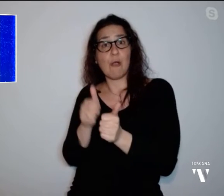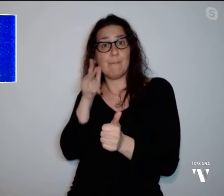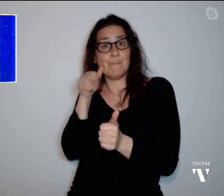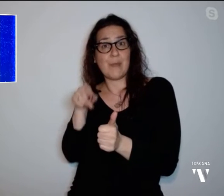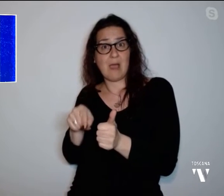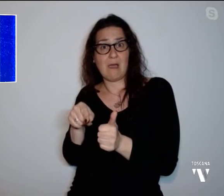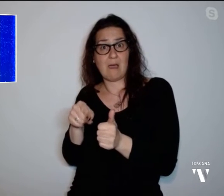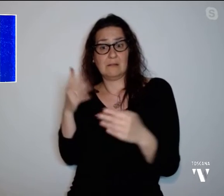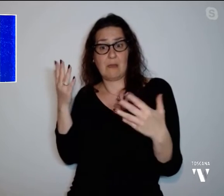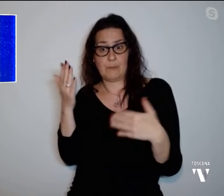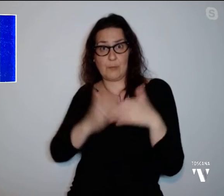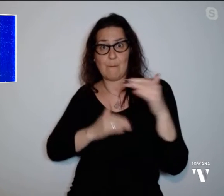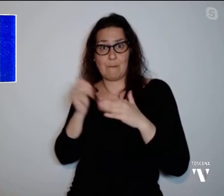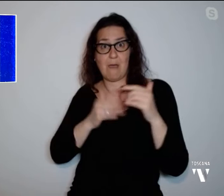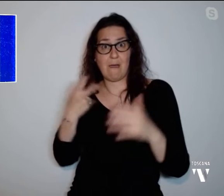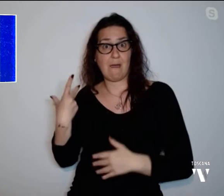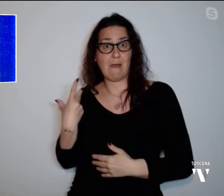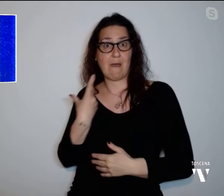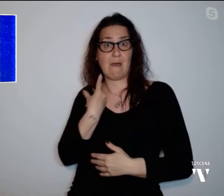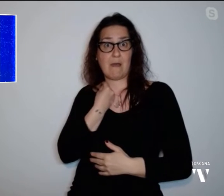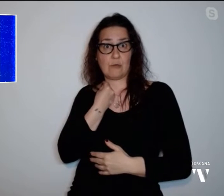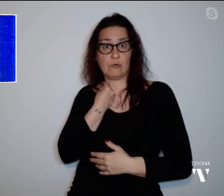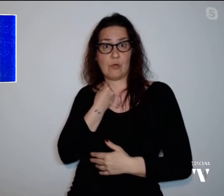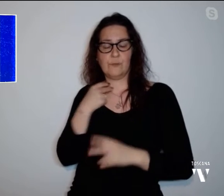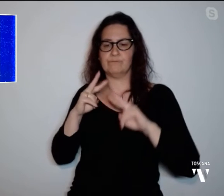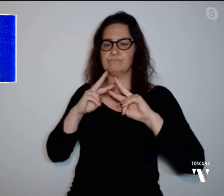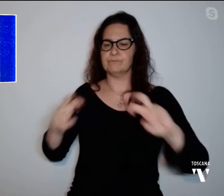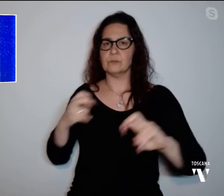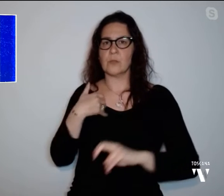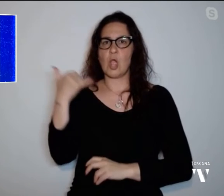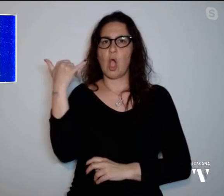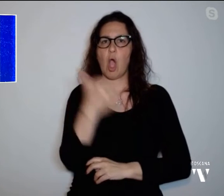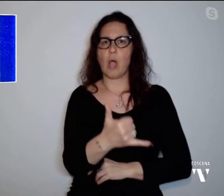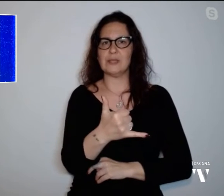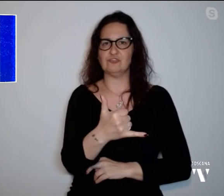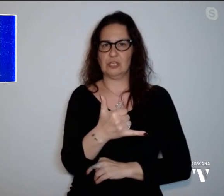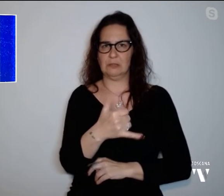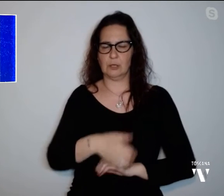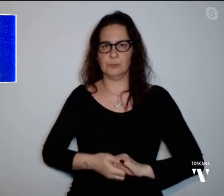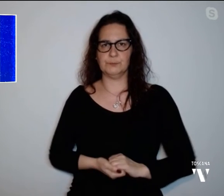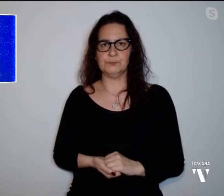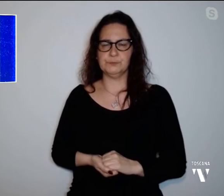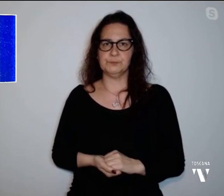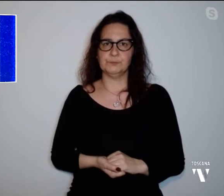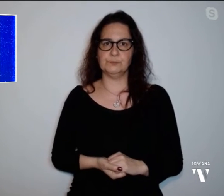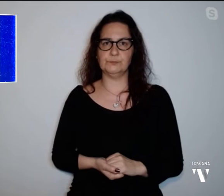la sostanza è indagata per omicidio preterintenzionale.